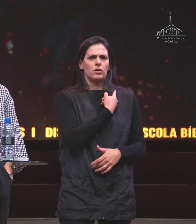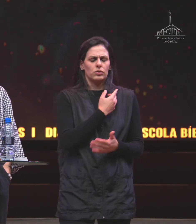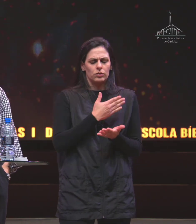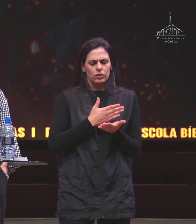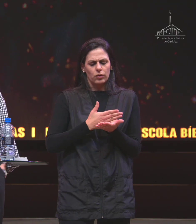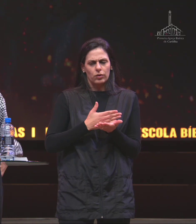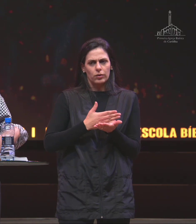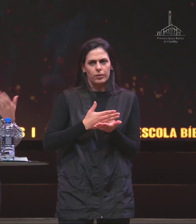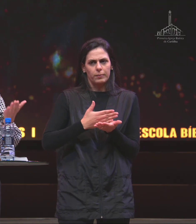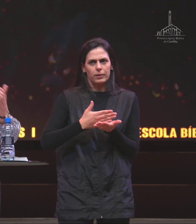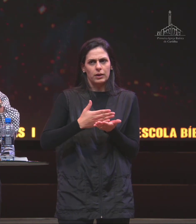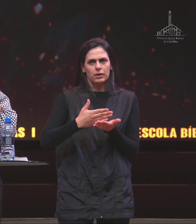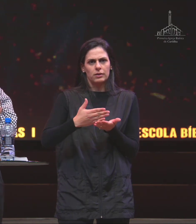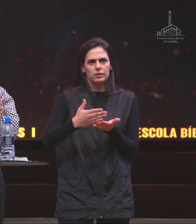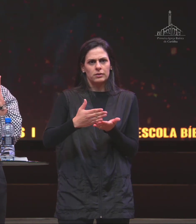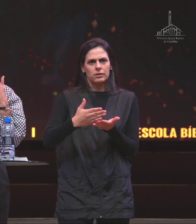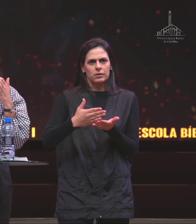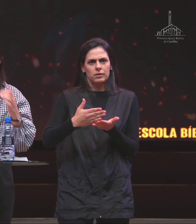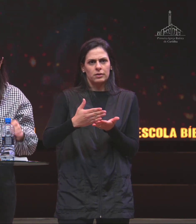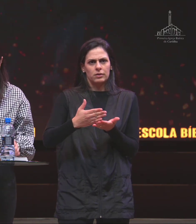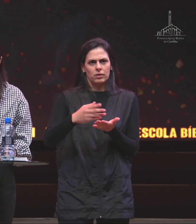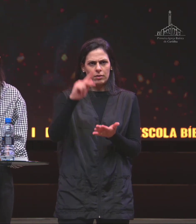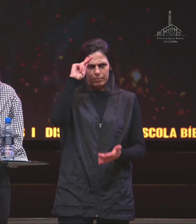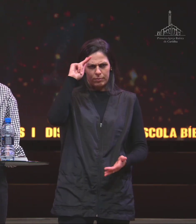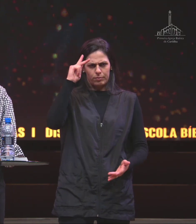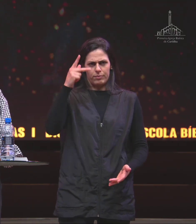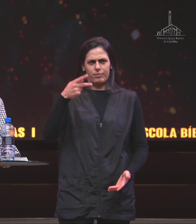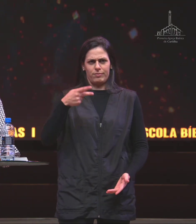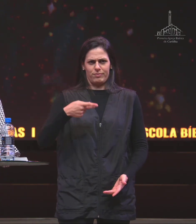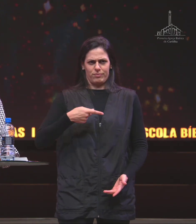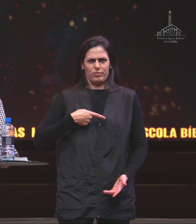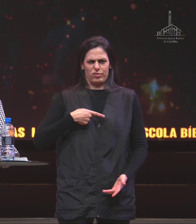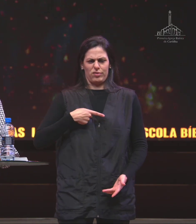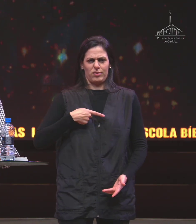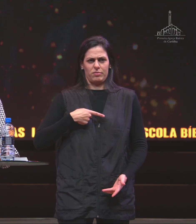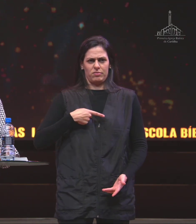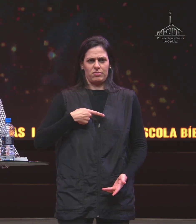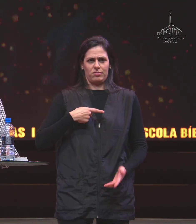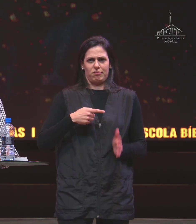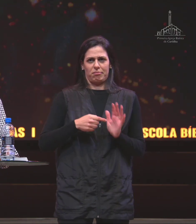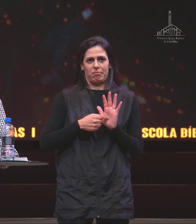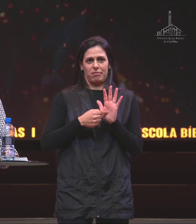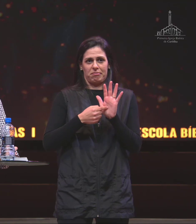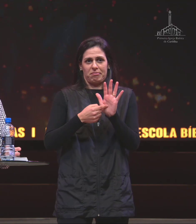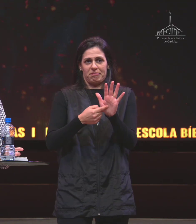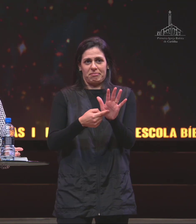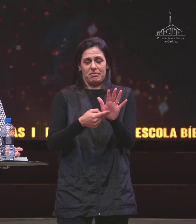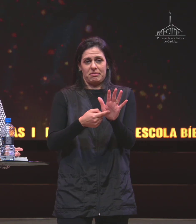até quando o pastor Adoniran pediu sobre o que você vai falar, eu pensei num tema, o